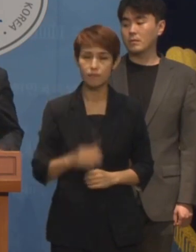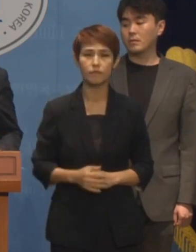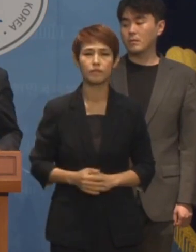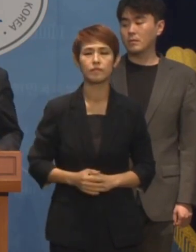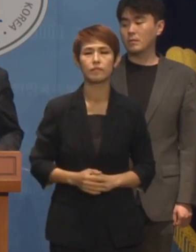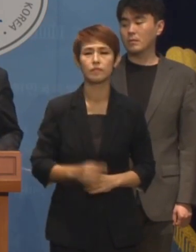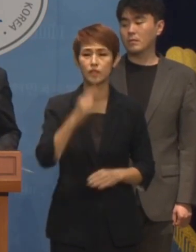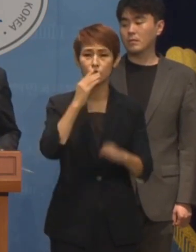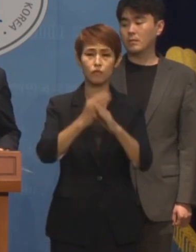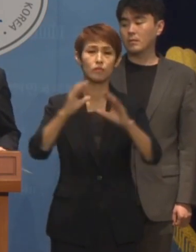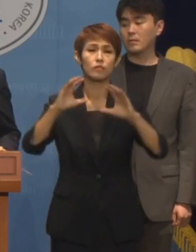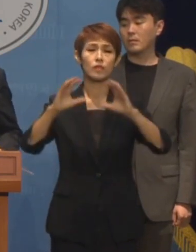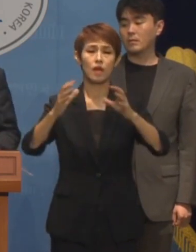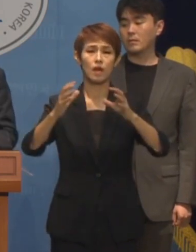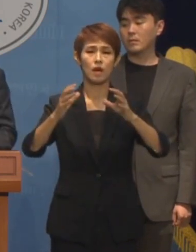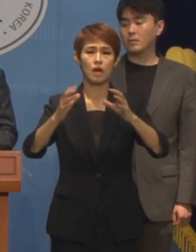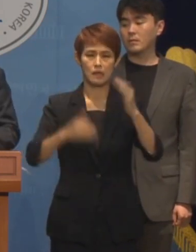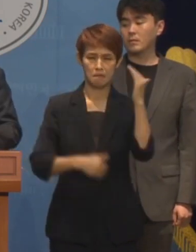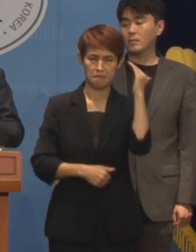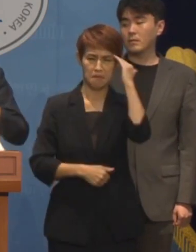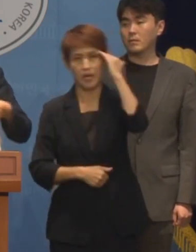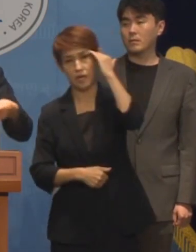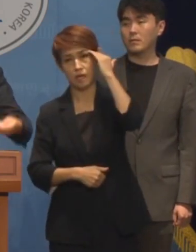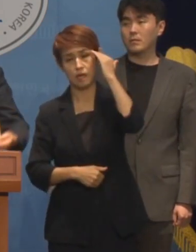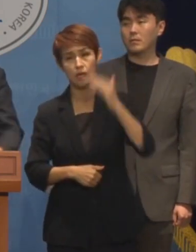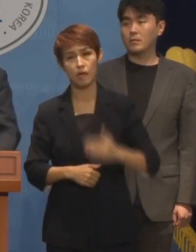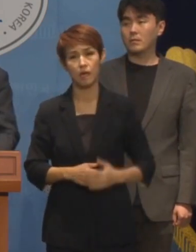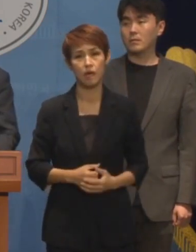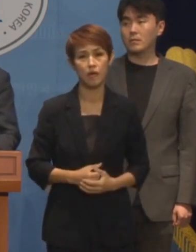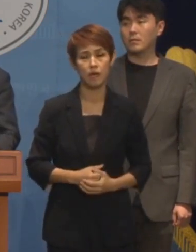민주공화국을 파괴하고